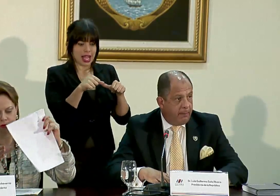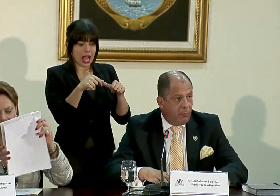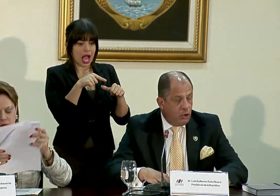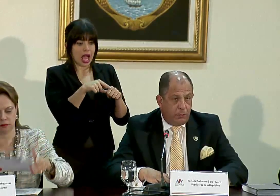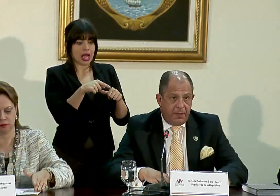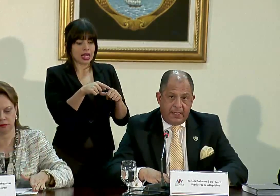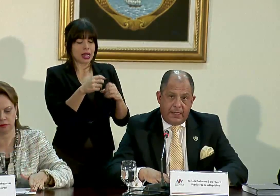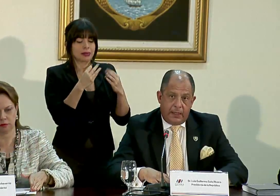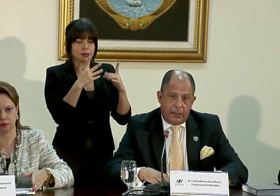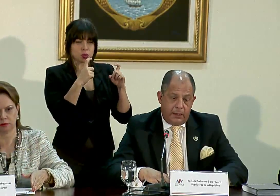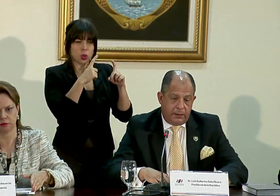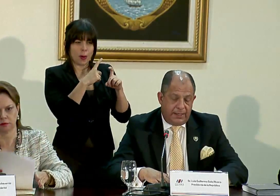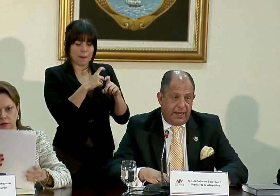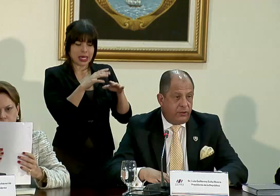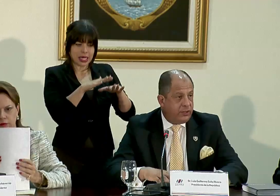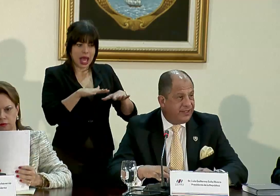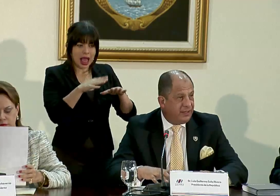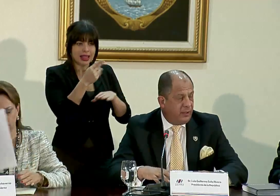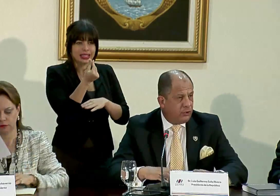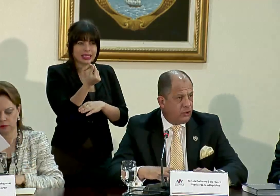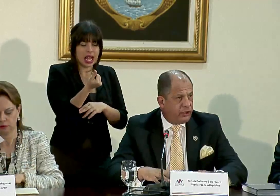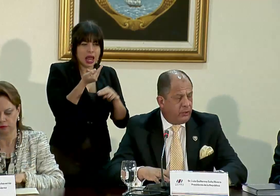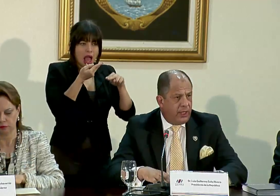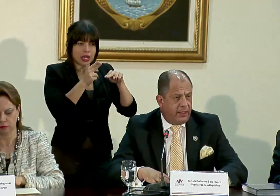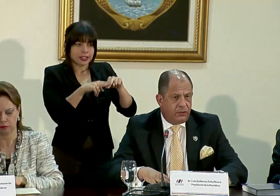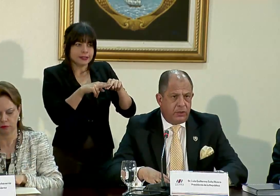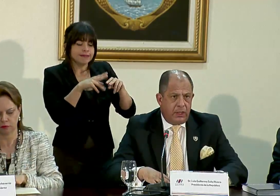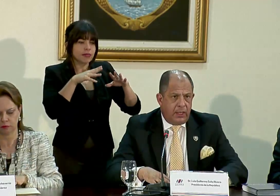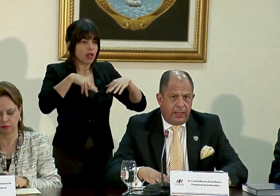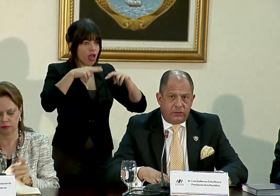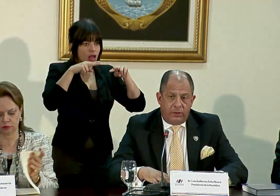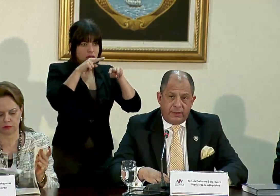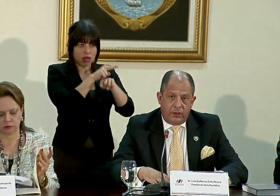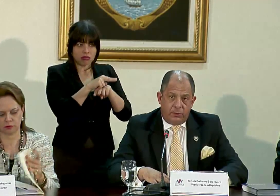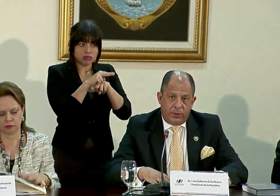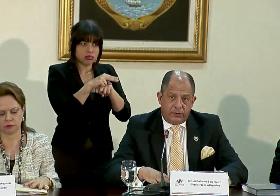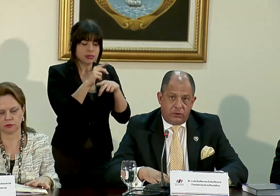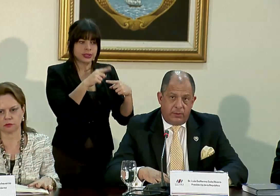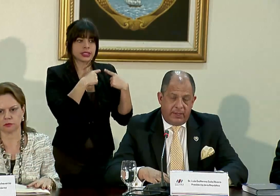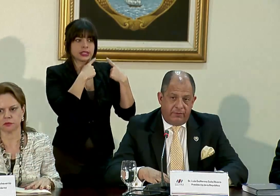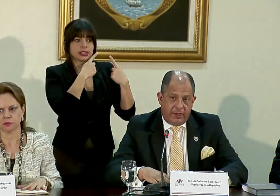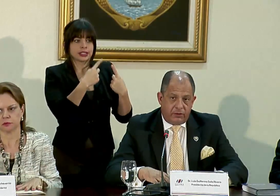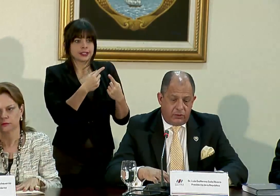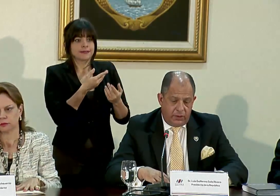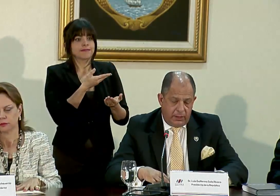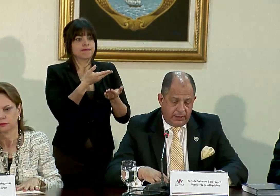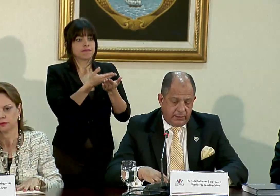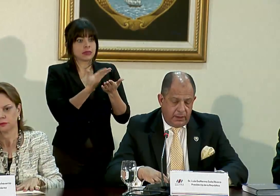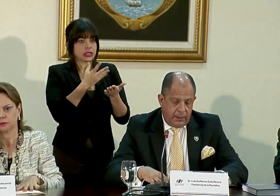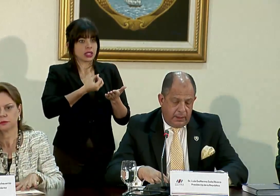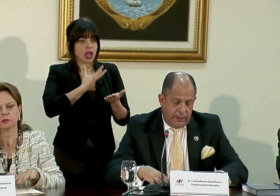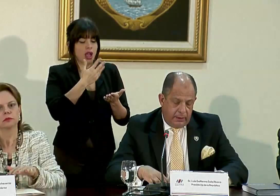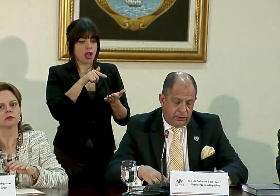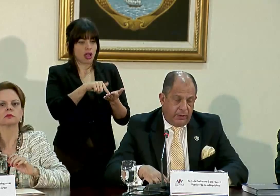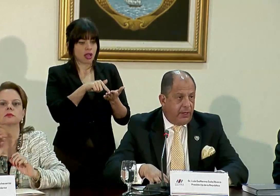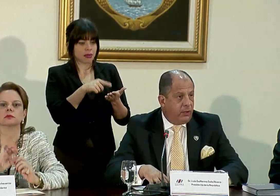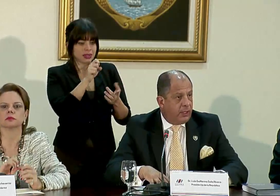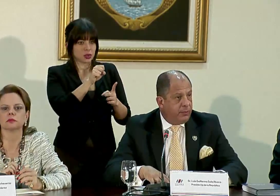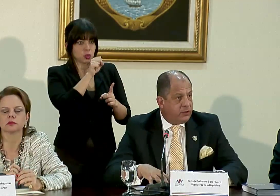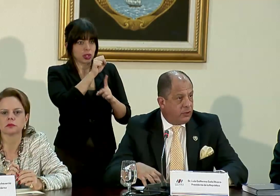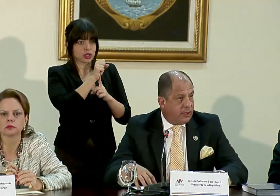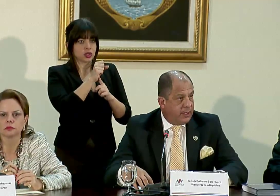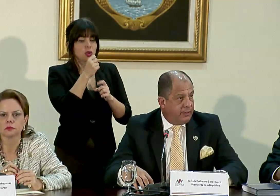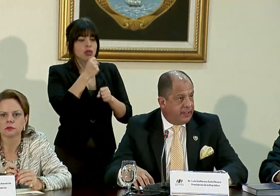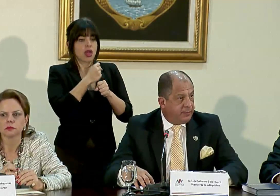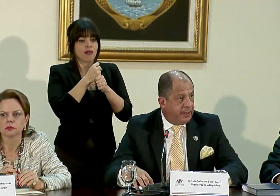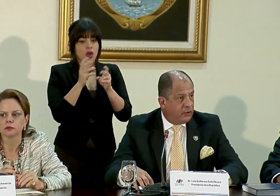una dinámica muy complicada de salarios e incentivos no regulados. Esto había sido puesto de manifiesto en el trabajo